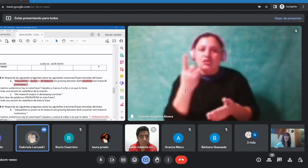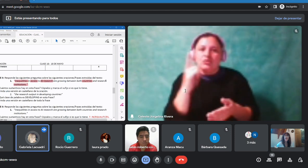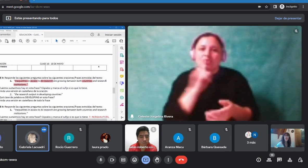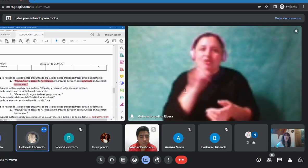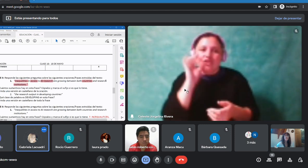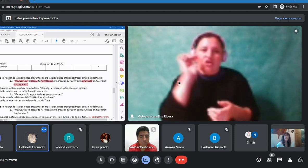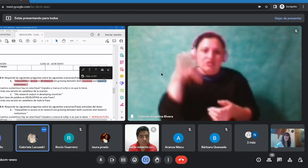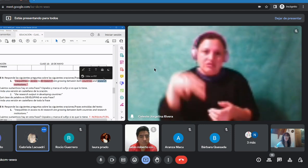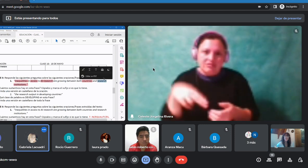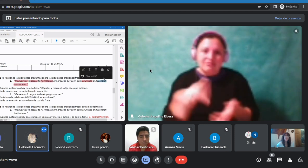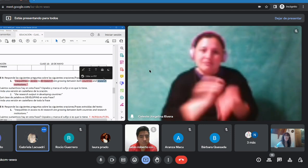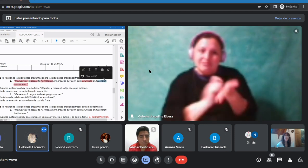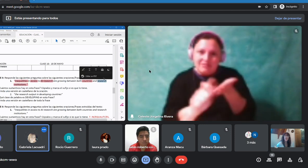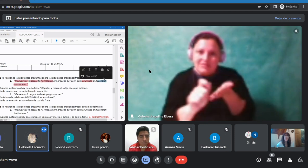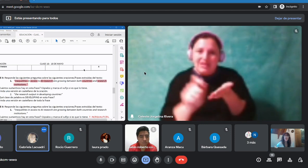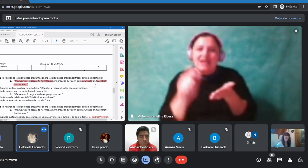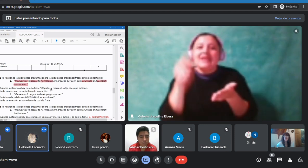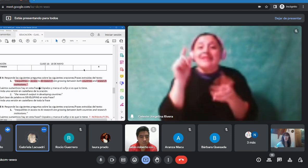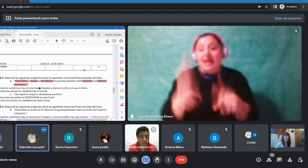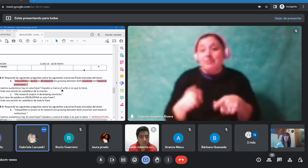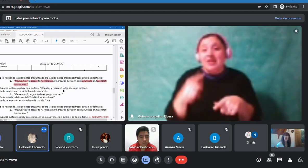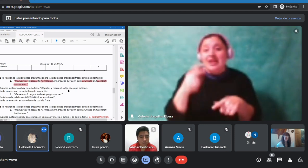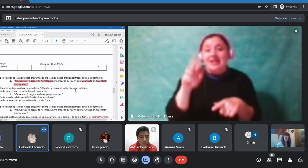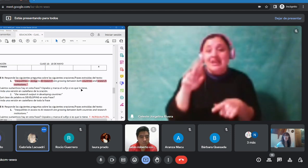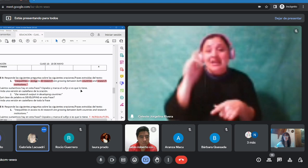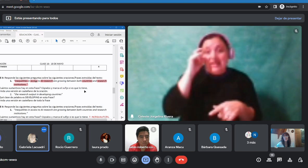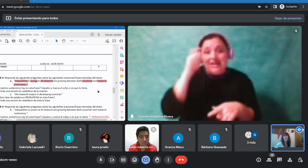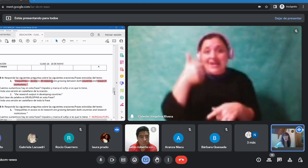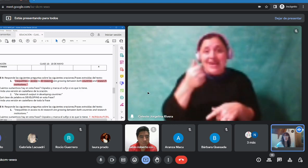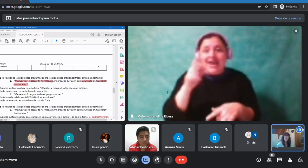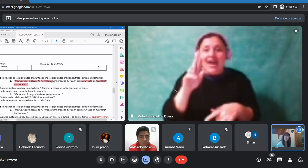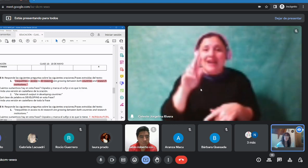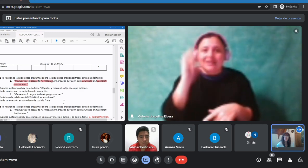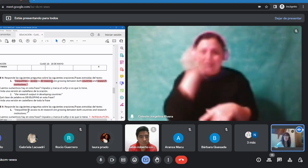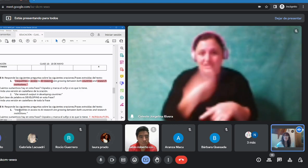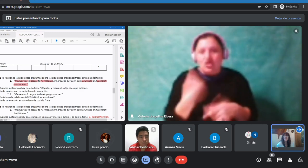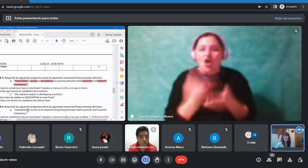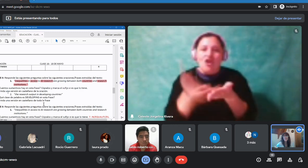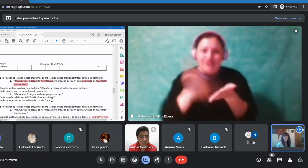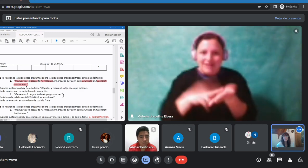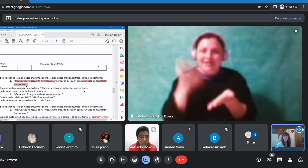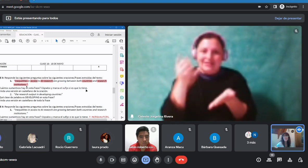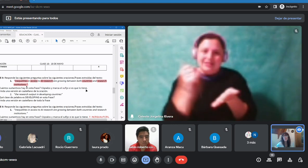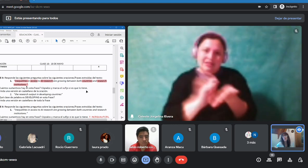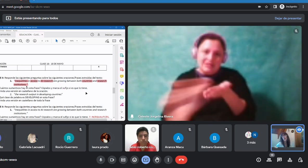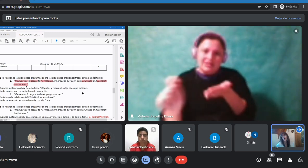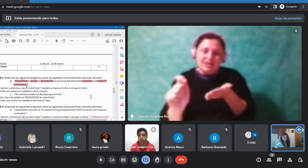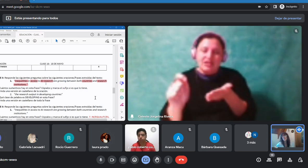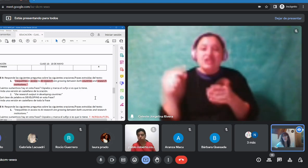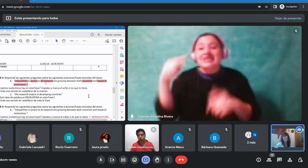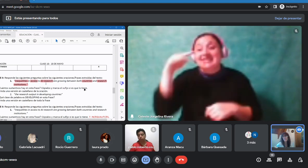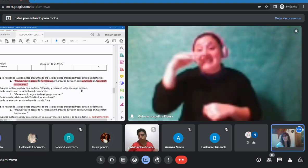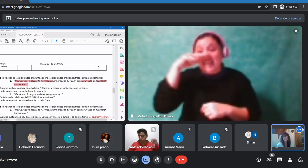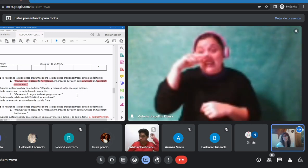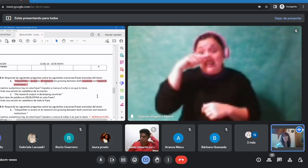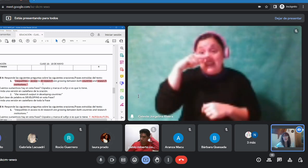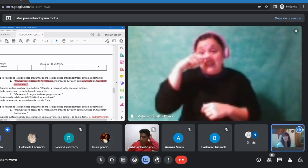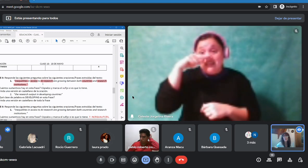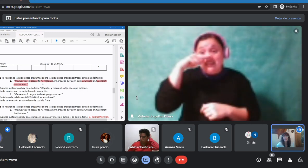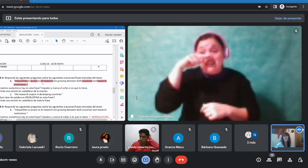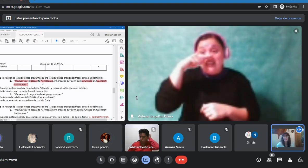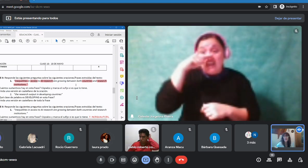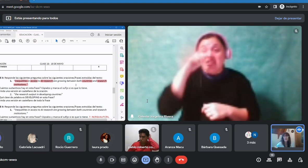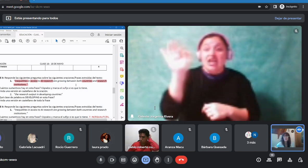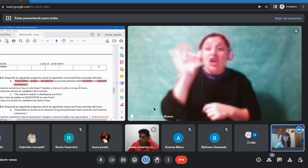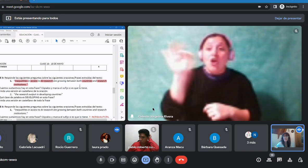También, de vuelta. Otra vez. Bien, sí. Listo. Sí. 1, 2, 3, 4, 5, 6, 7 pueden ser o 6, si no marcaron